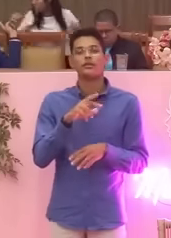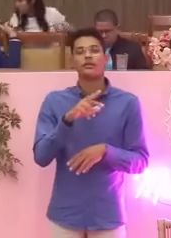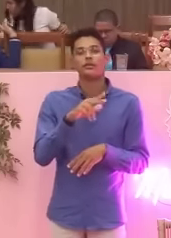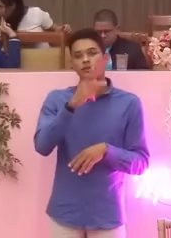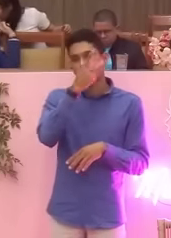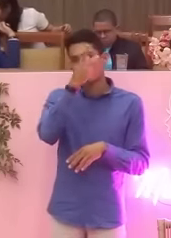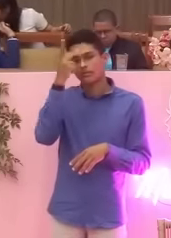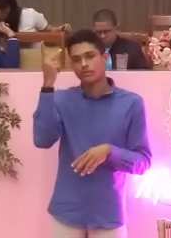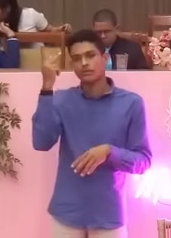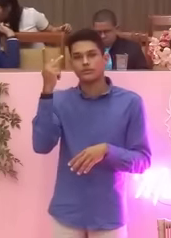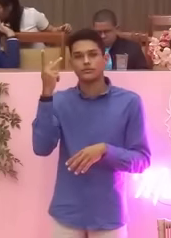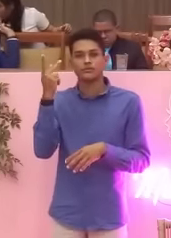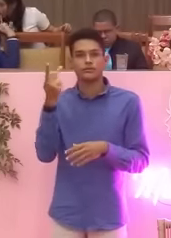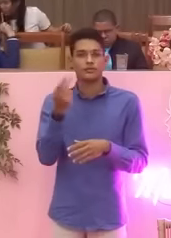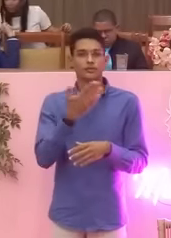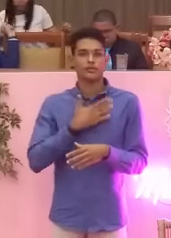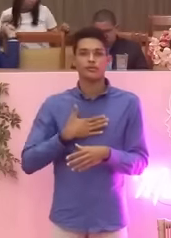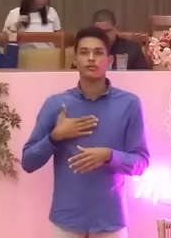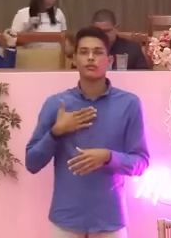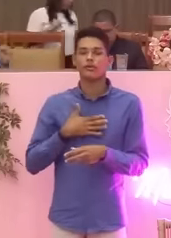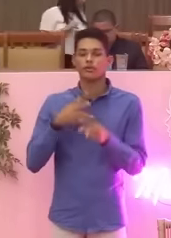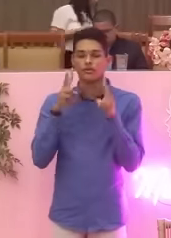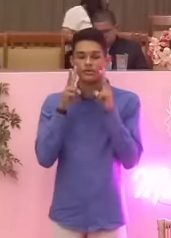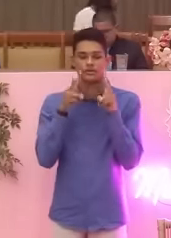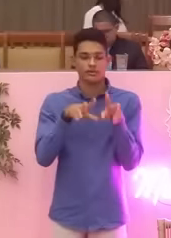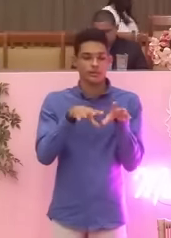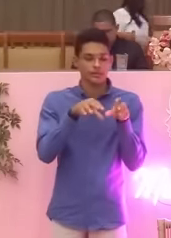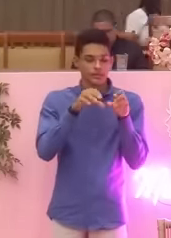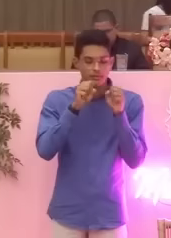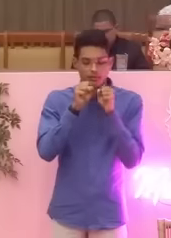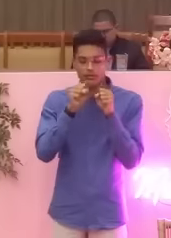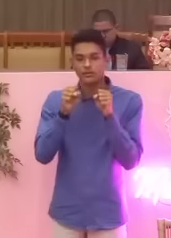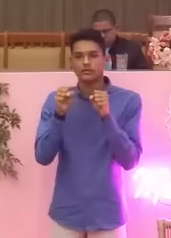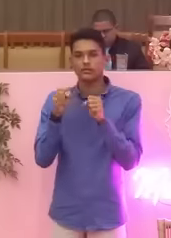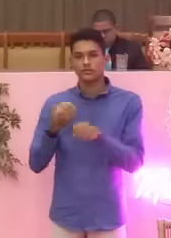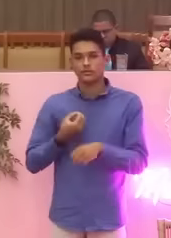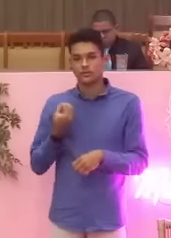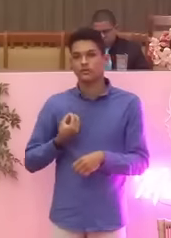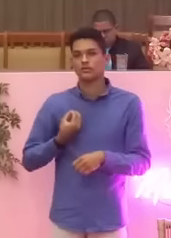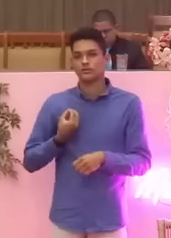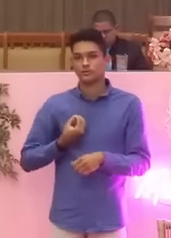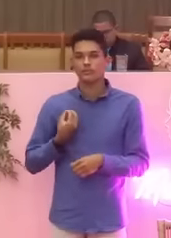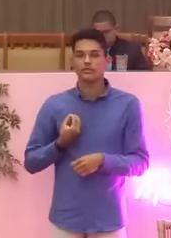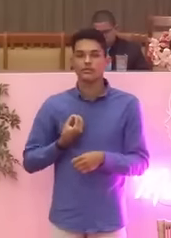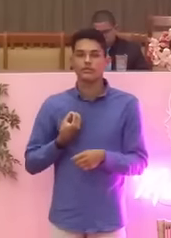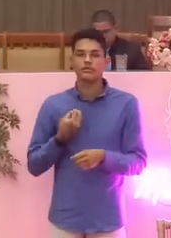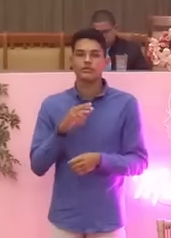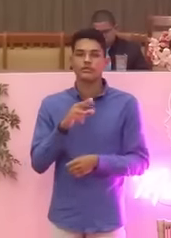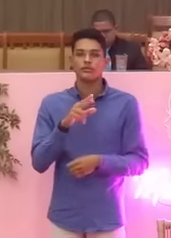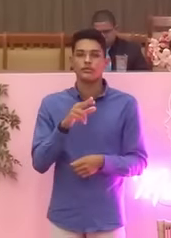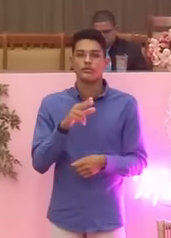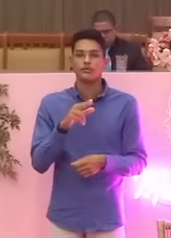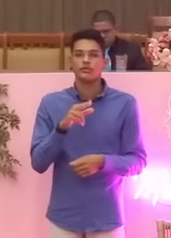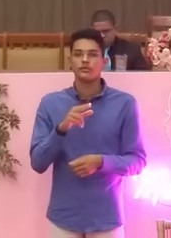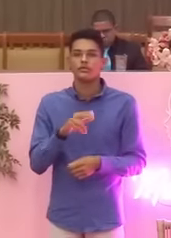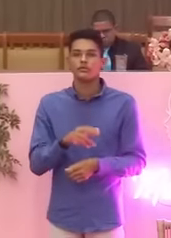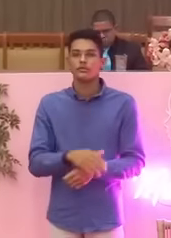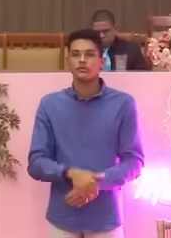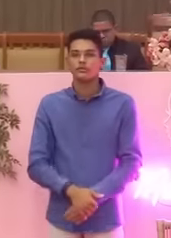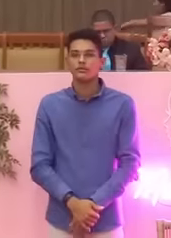amaldiçoar faça isso não que você está abrindo para a tua vida a porta daí legal ali deixa eu ver o